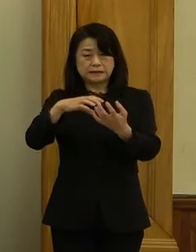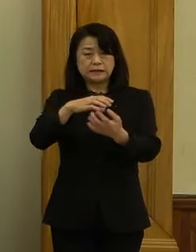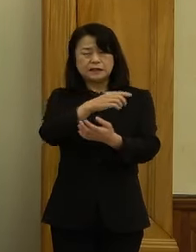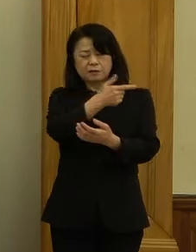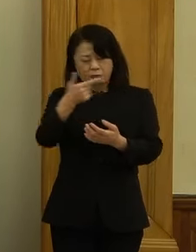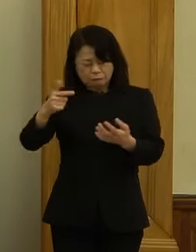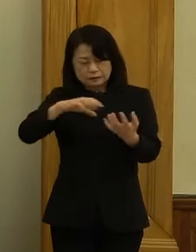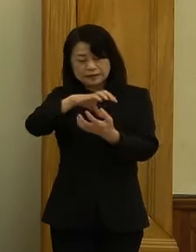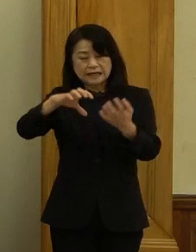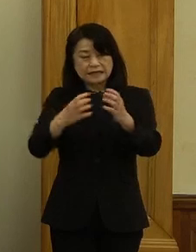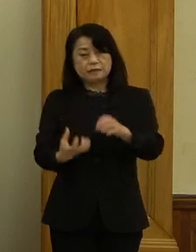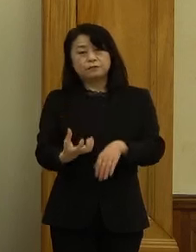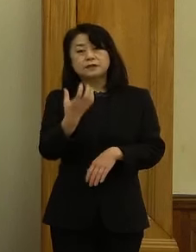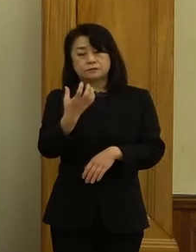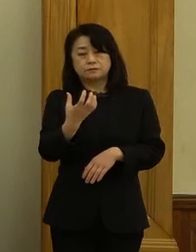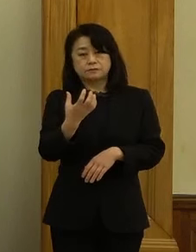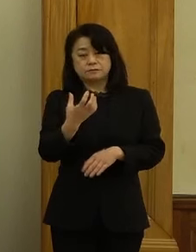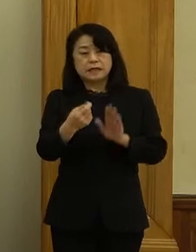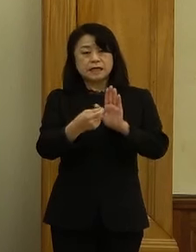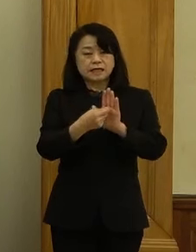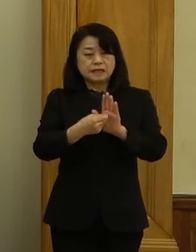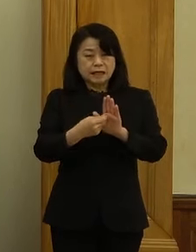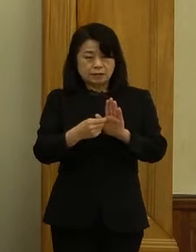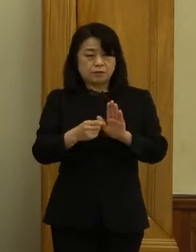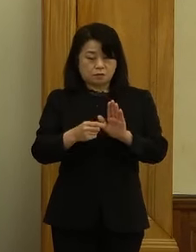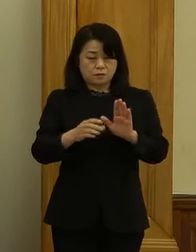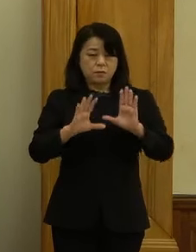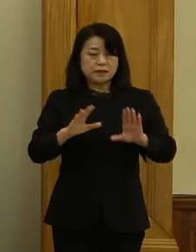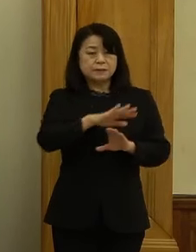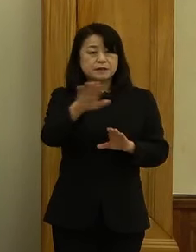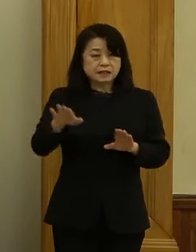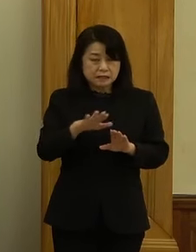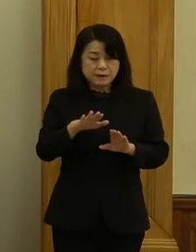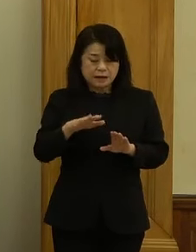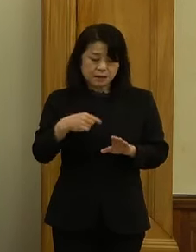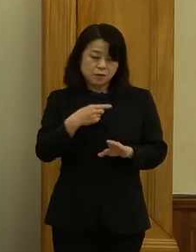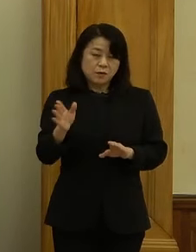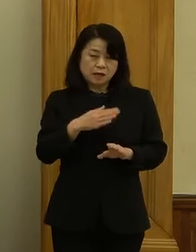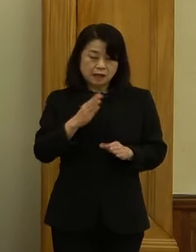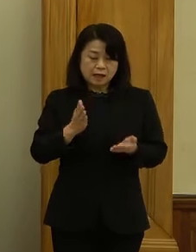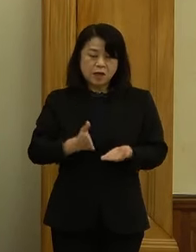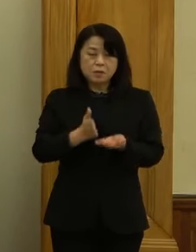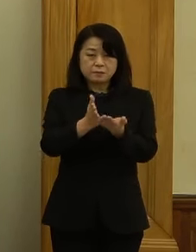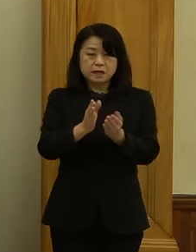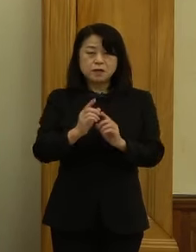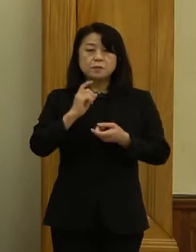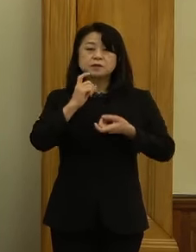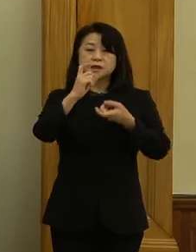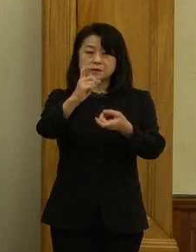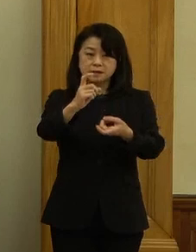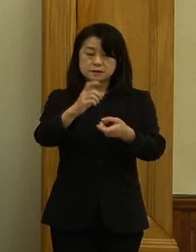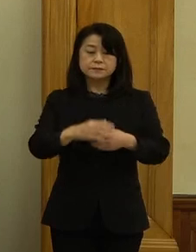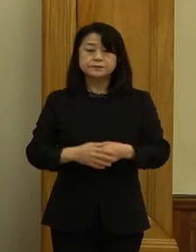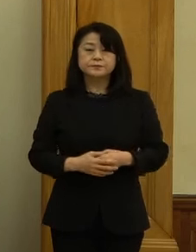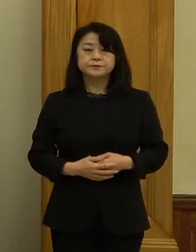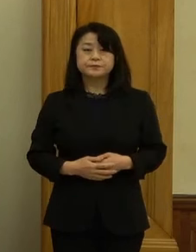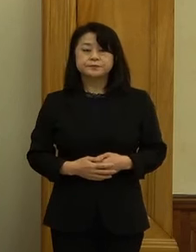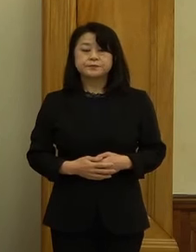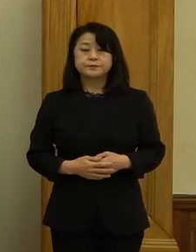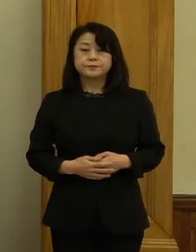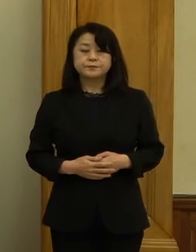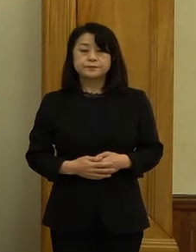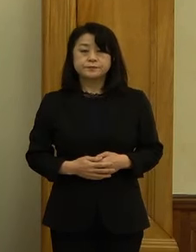発生しておりましてえ被害に遭われた皆様方には心からお見舞いを申し上げます